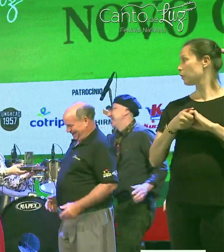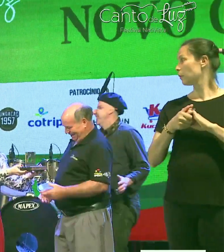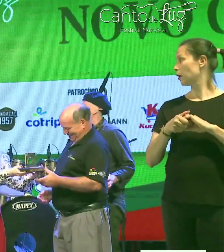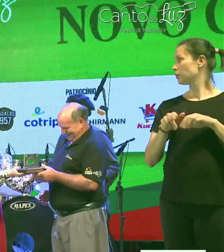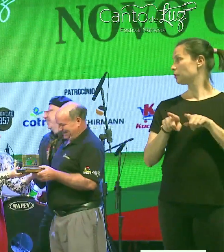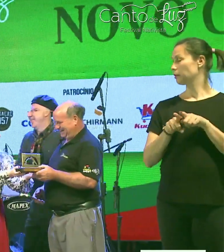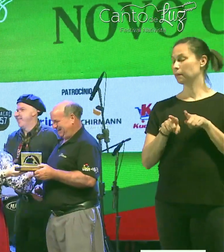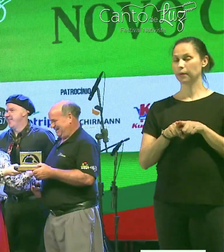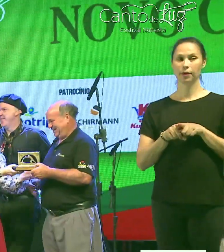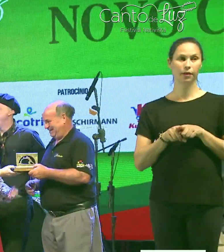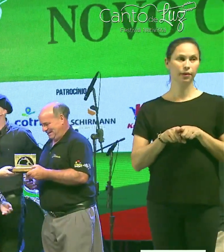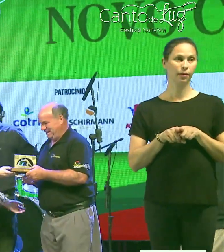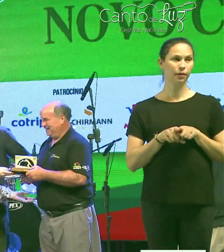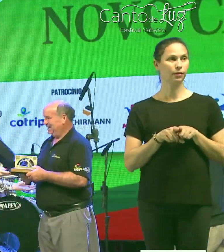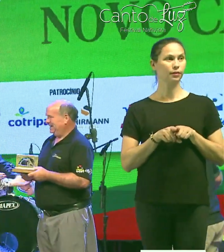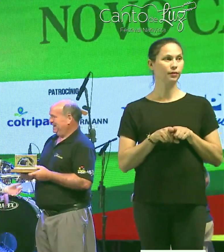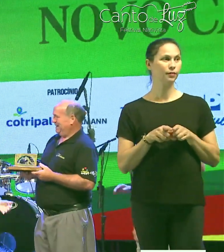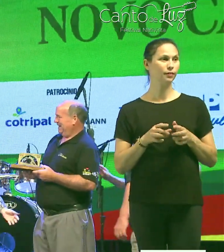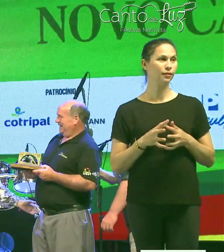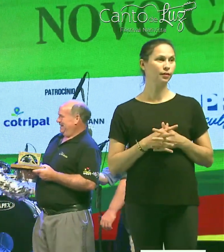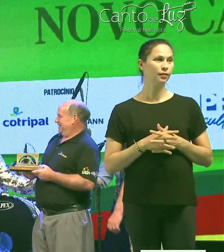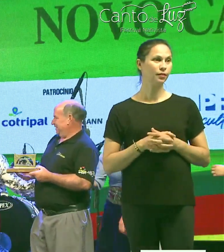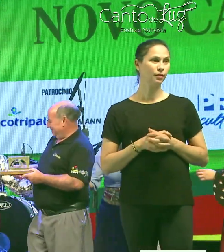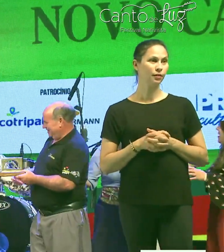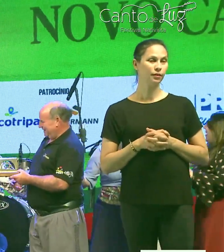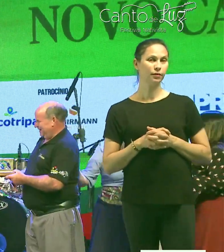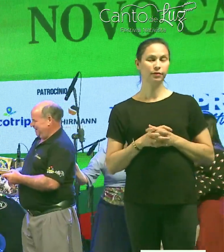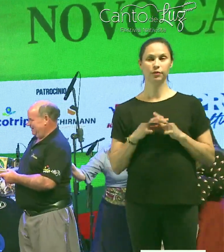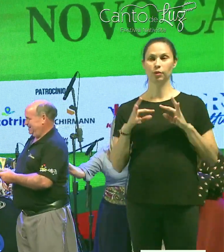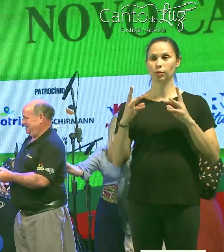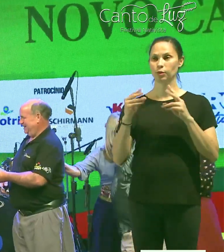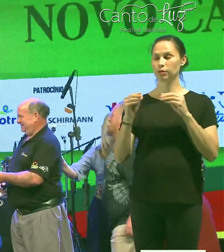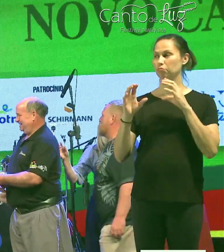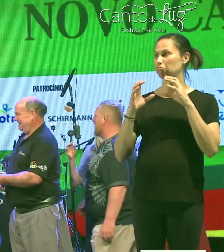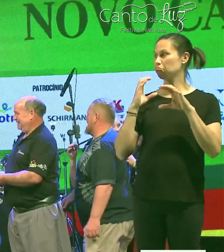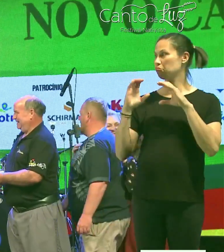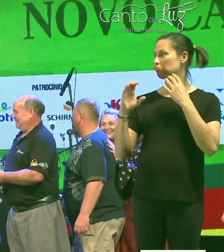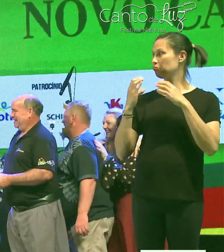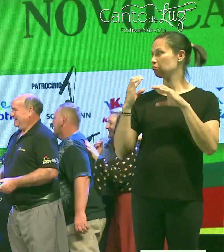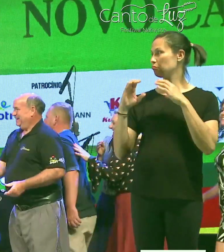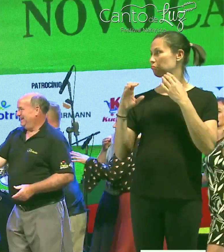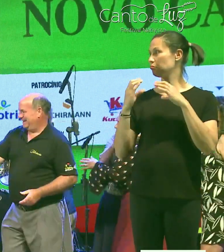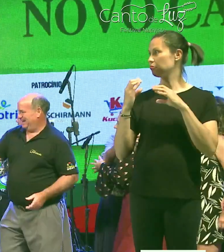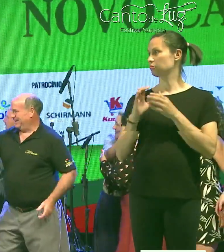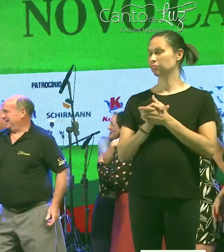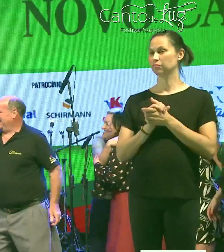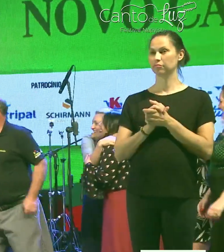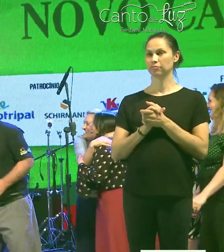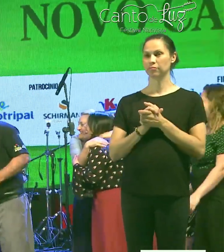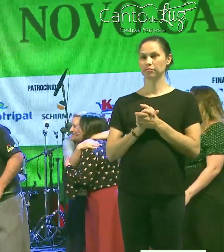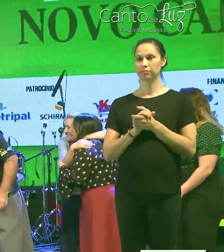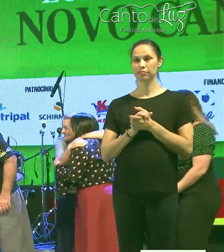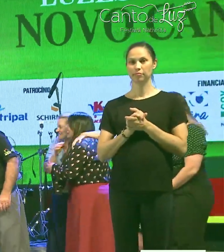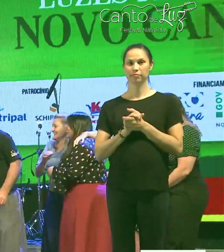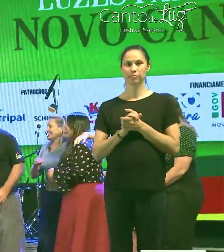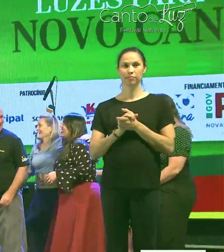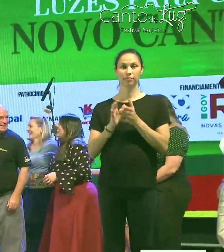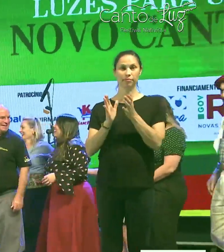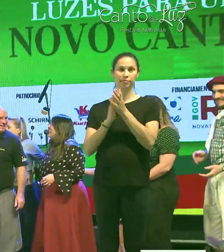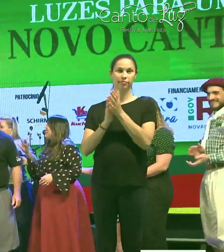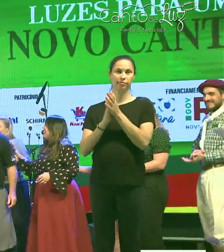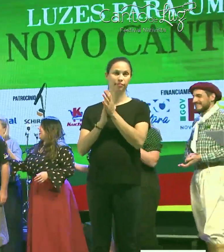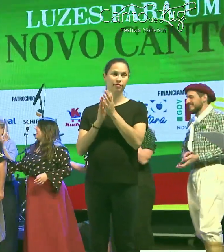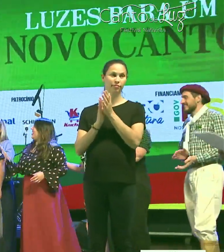meninas, compositores, intérpretes. Aí está, para o aplauso das senhoras e dos senhores, o